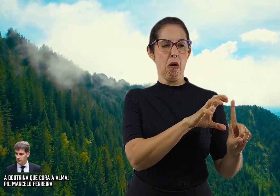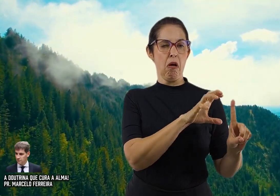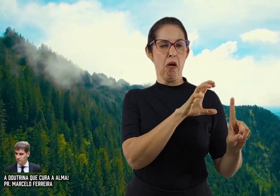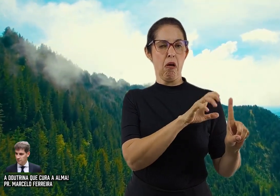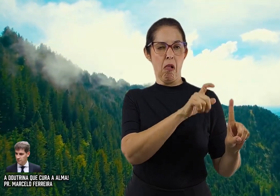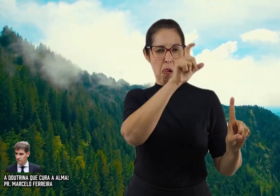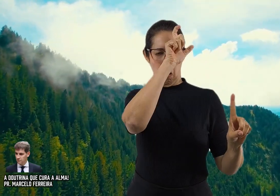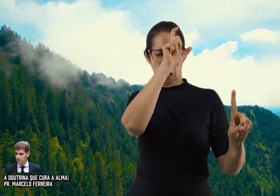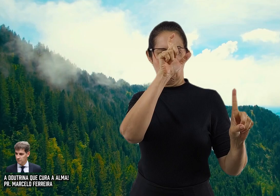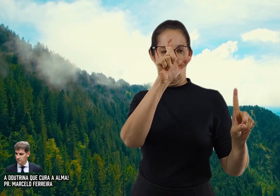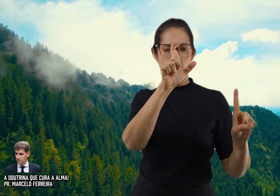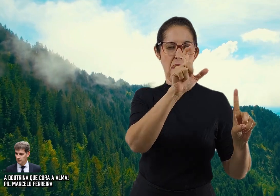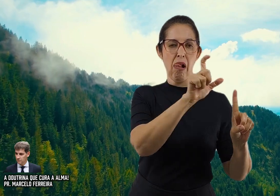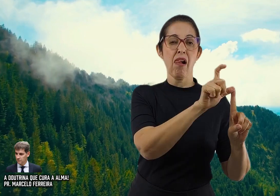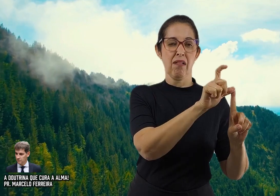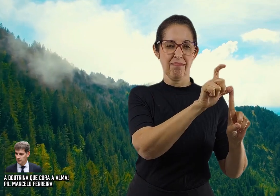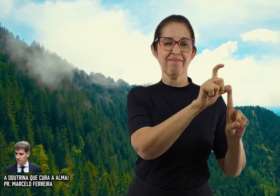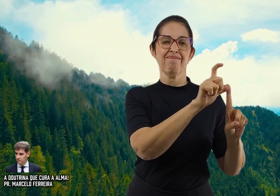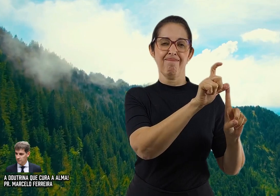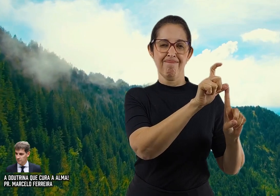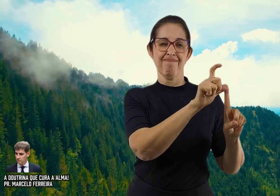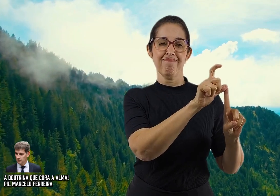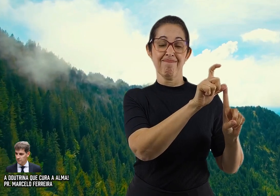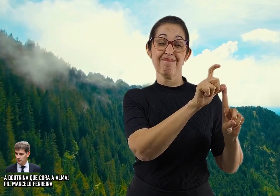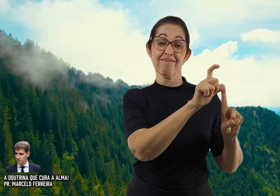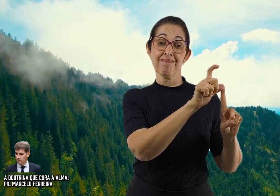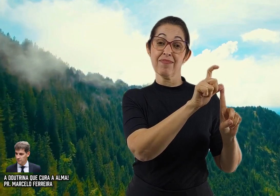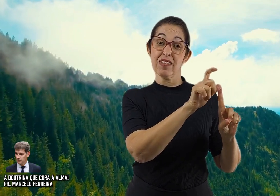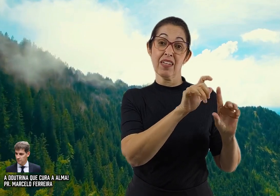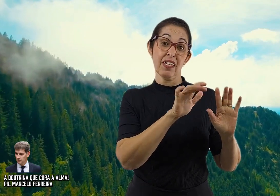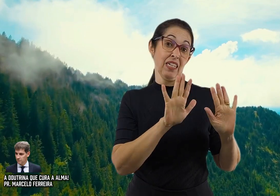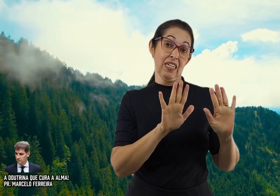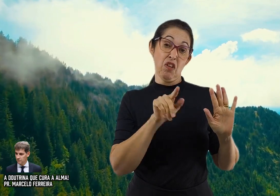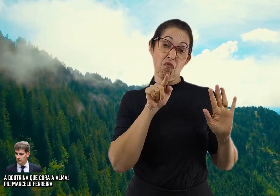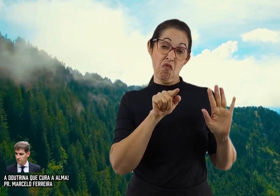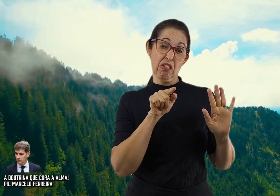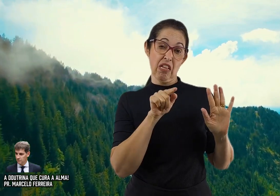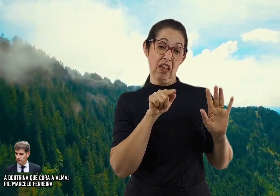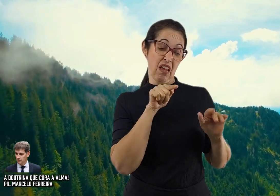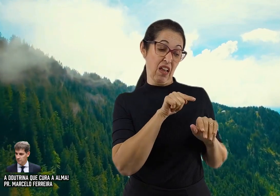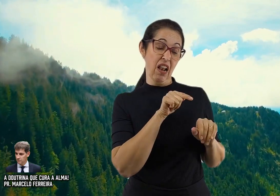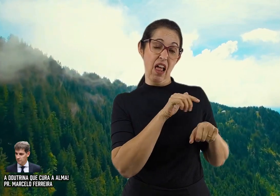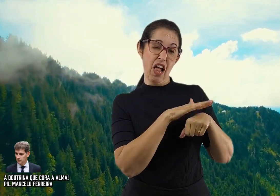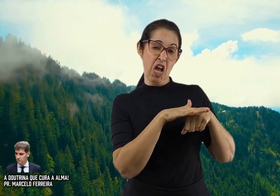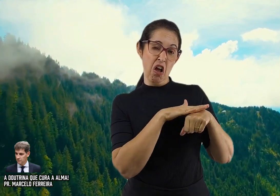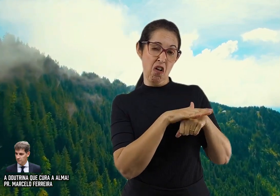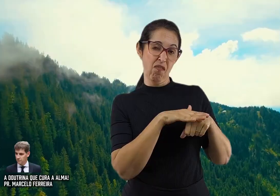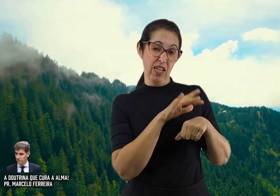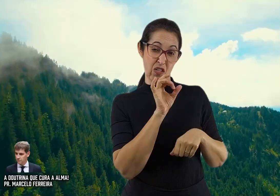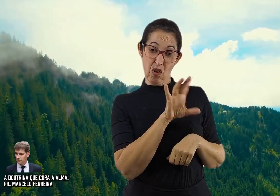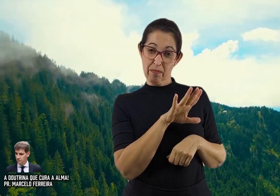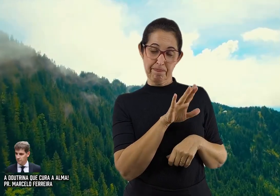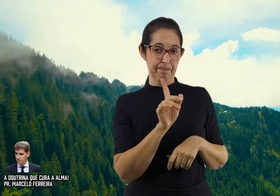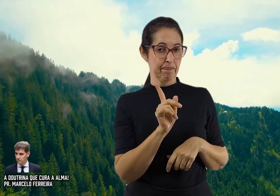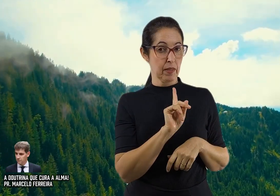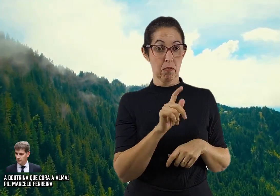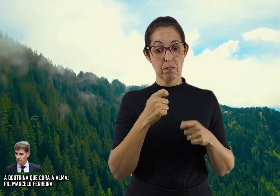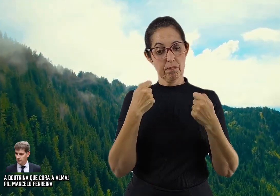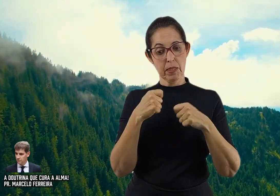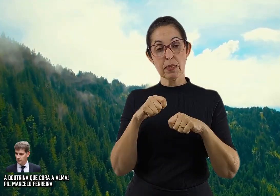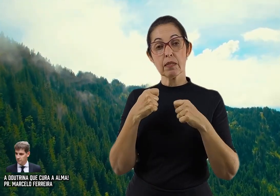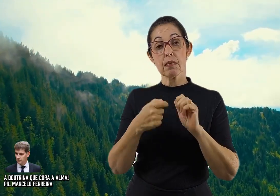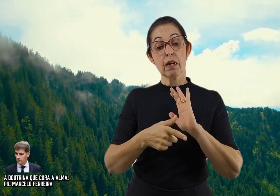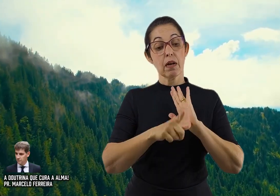maligna, doutrina de demônios, só conversa não resolve. Tem que ter jejum. Você vai no